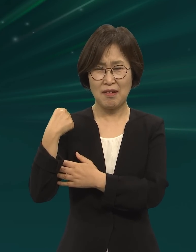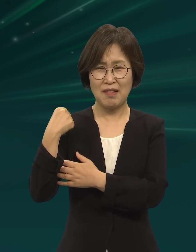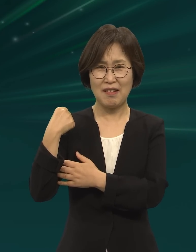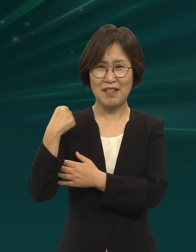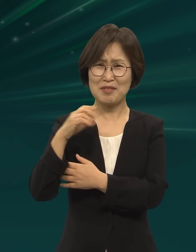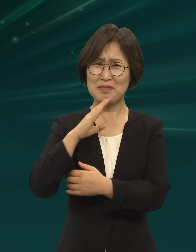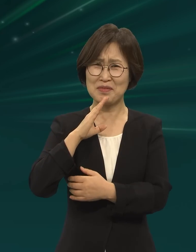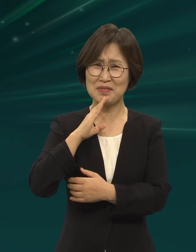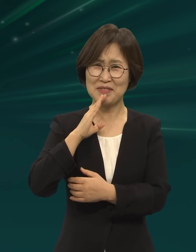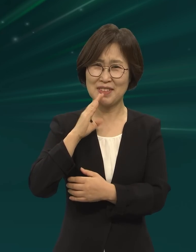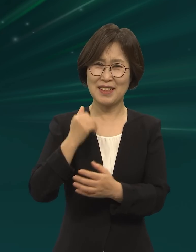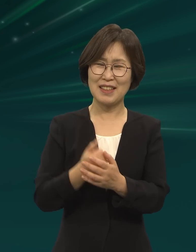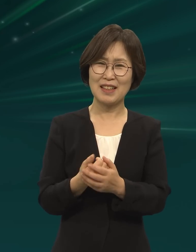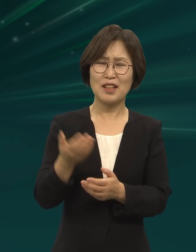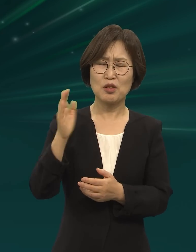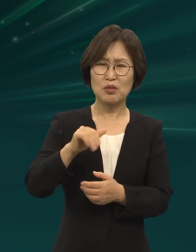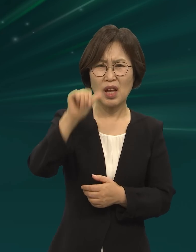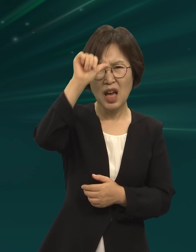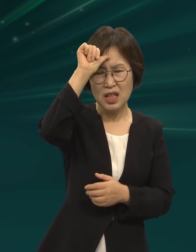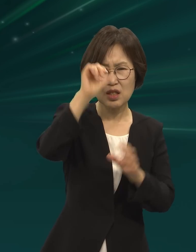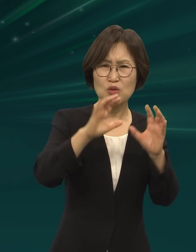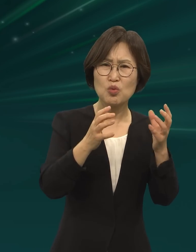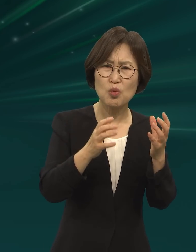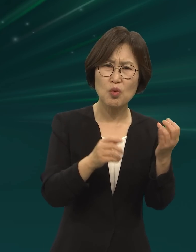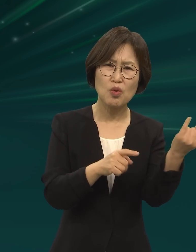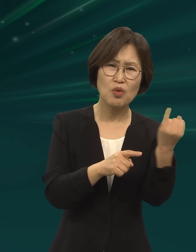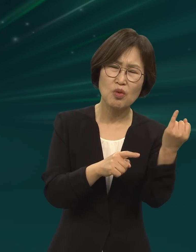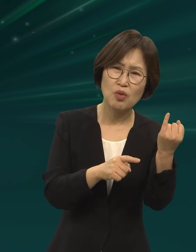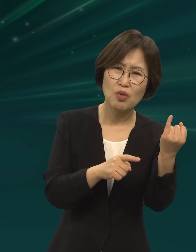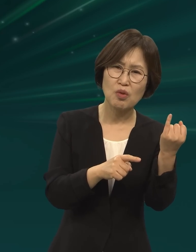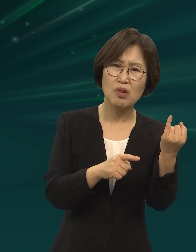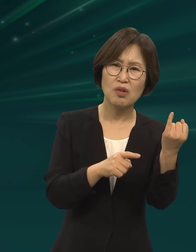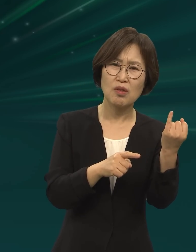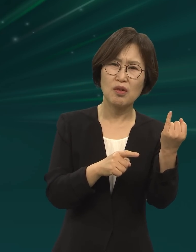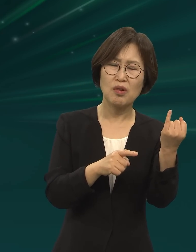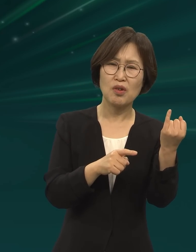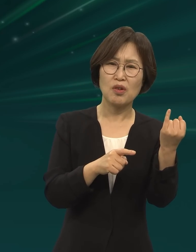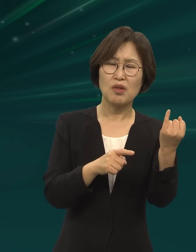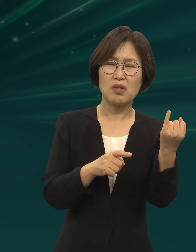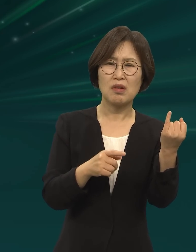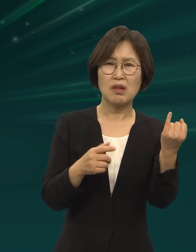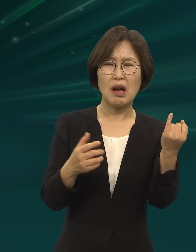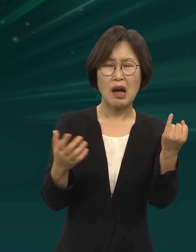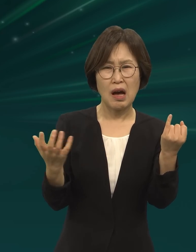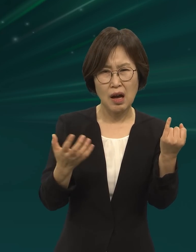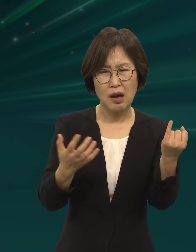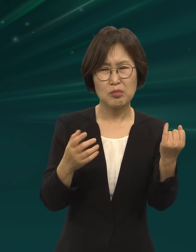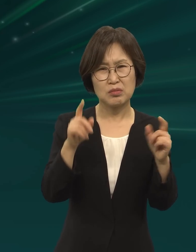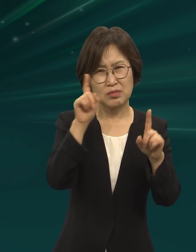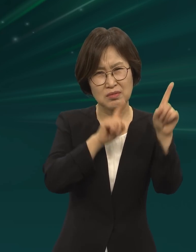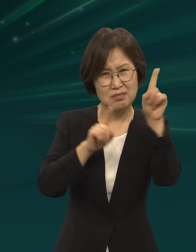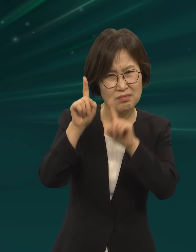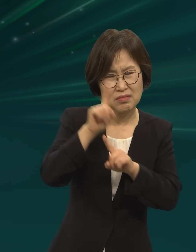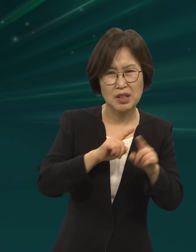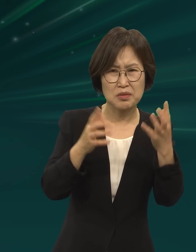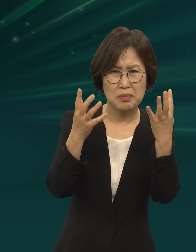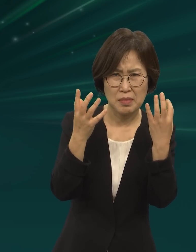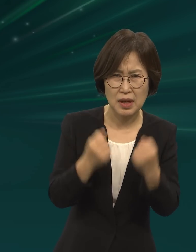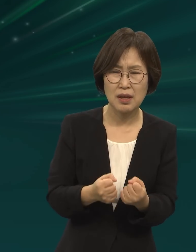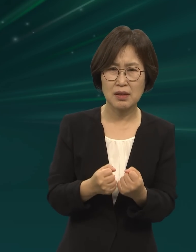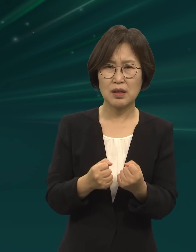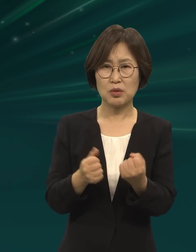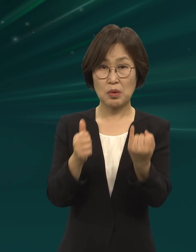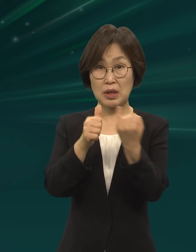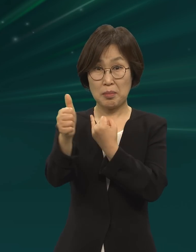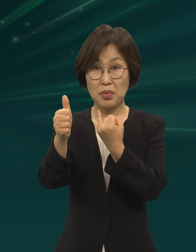한국에서 여아들이 힘세죠. 근데 이제 인도 여아들이 여전히 많이 아프고 상처받고 있습니다. 왜냐하면